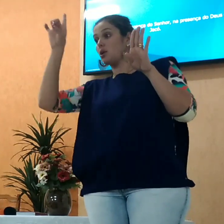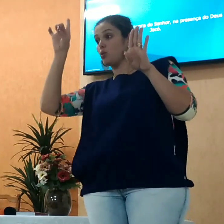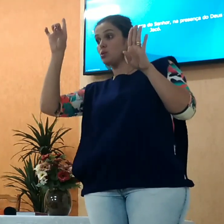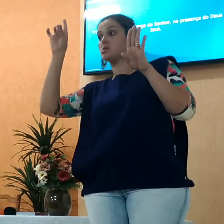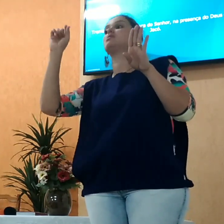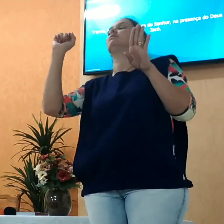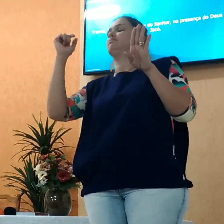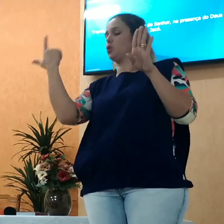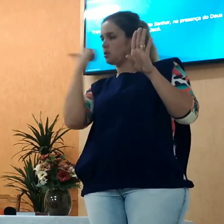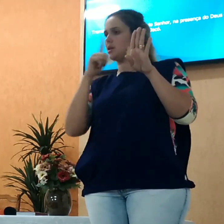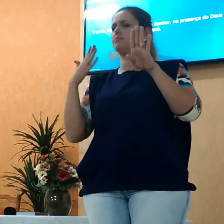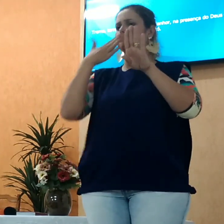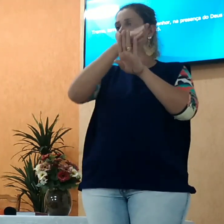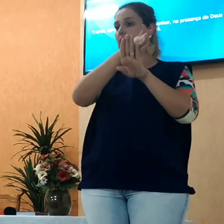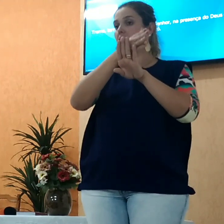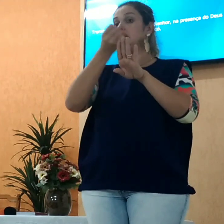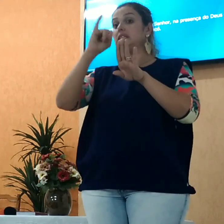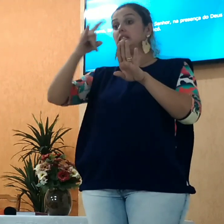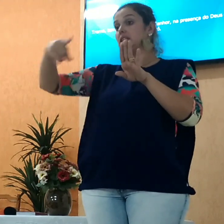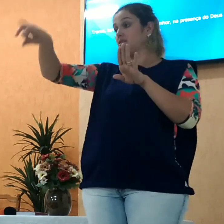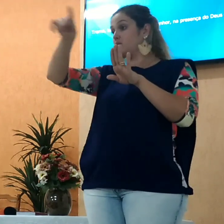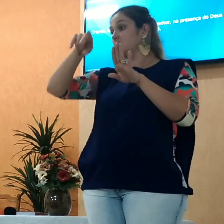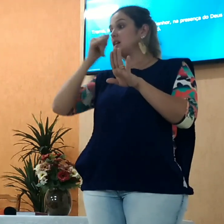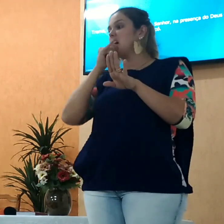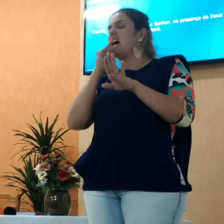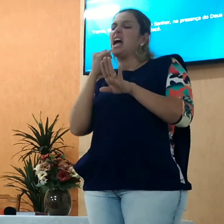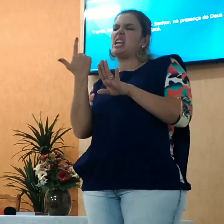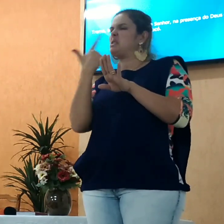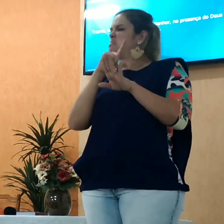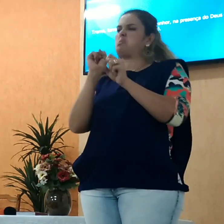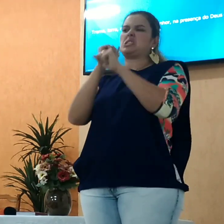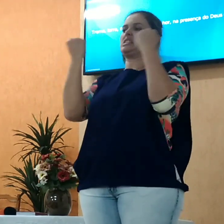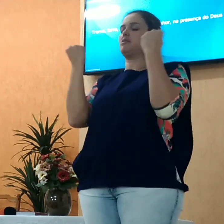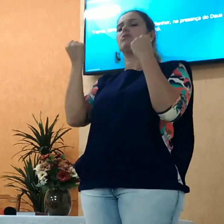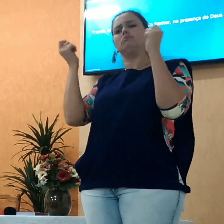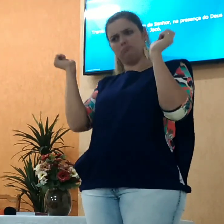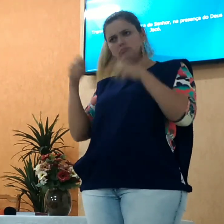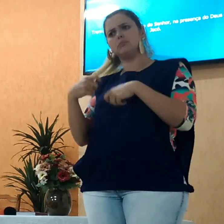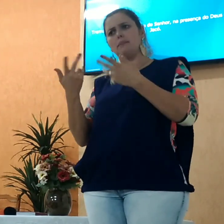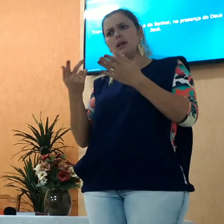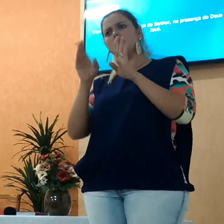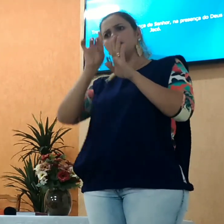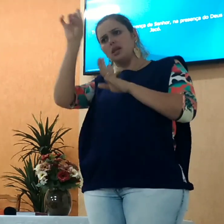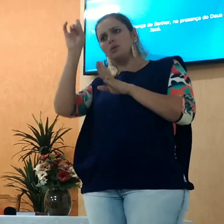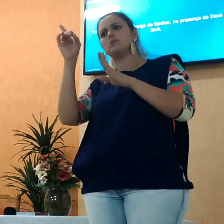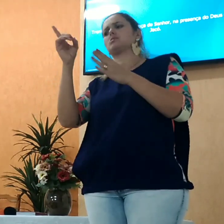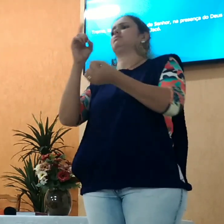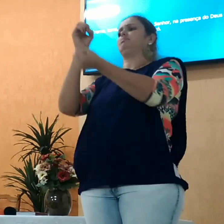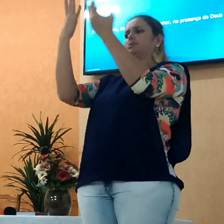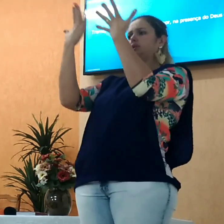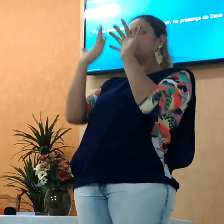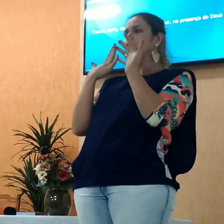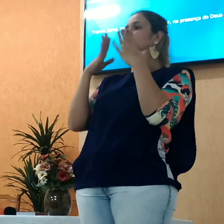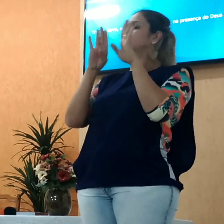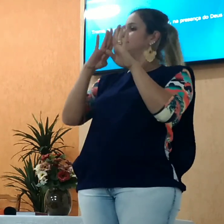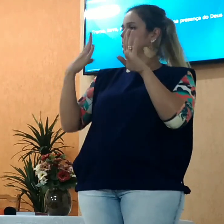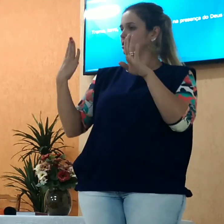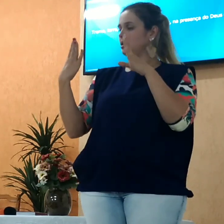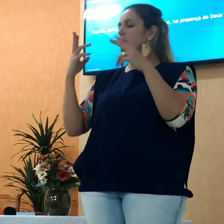isso devemos bater nessa porta, para que Deus abra, e nós entramos nos seus atos com ações de graça e com louvor do